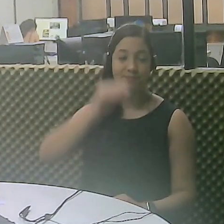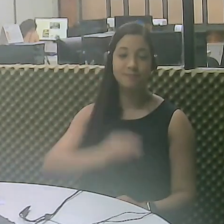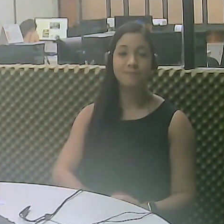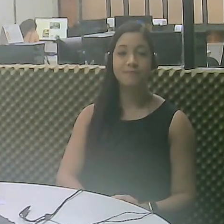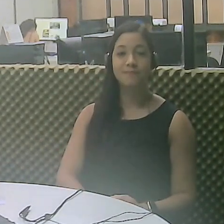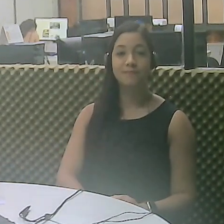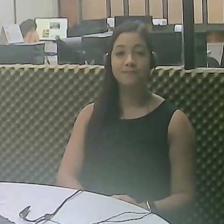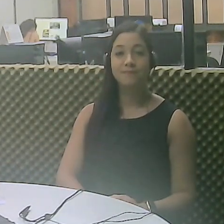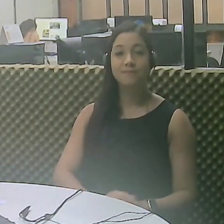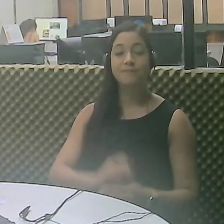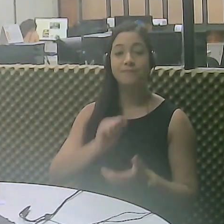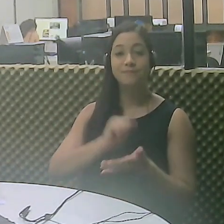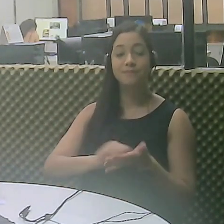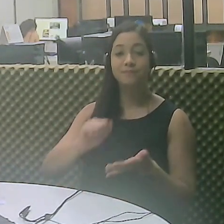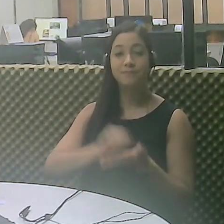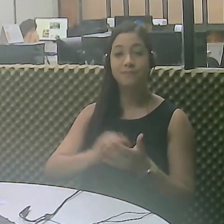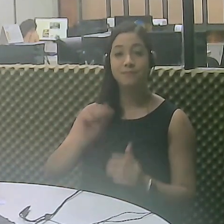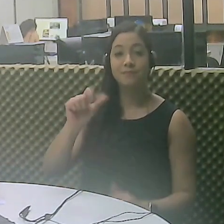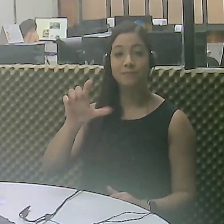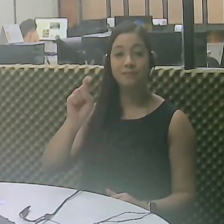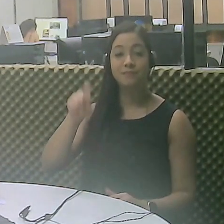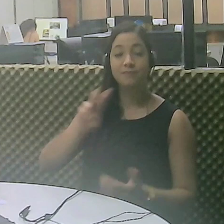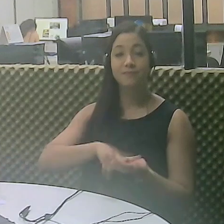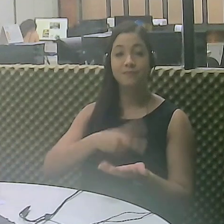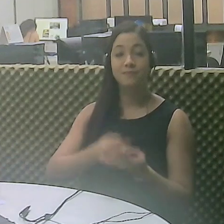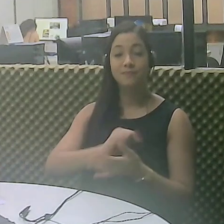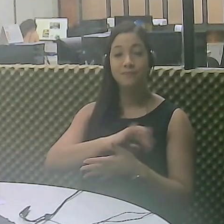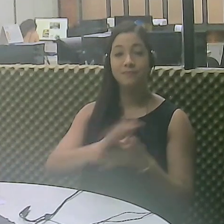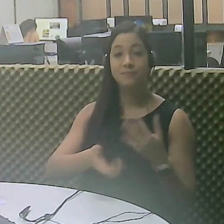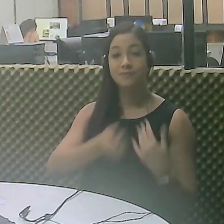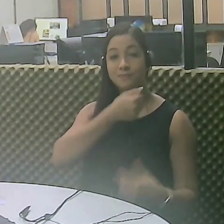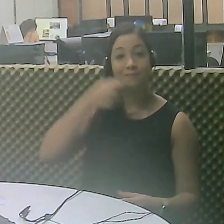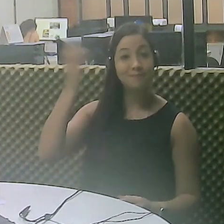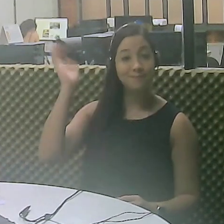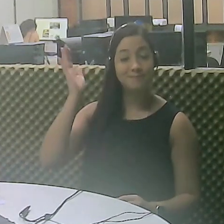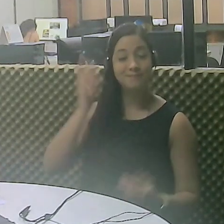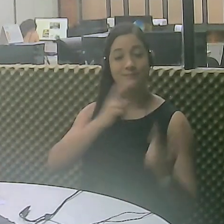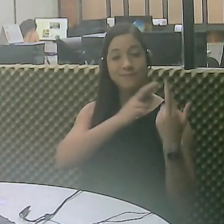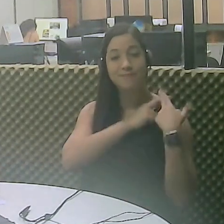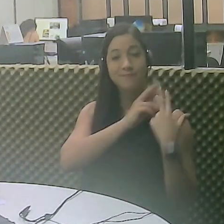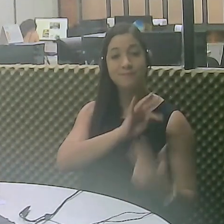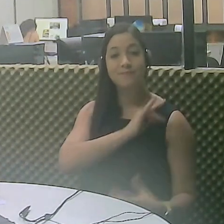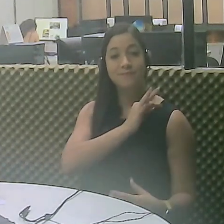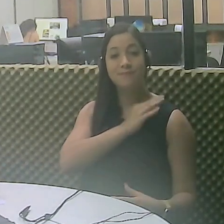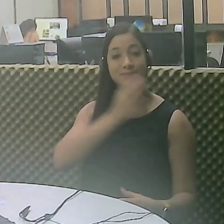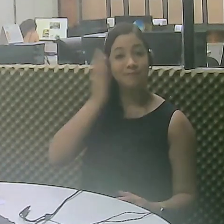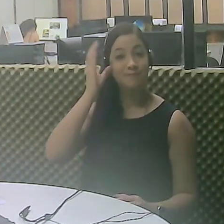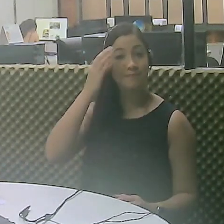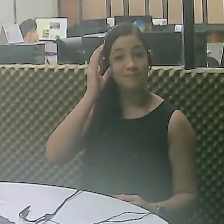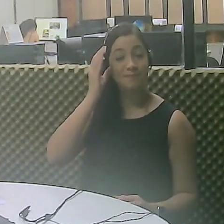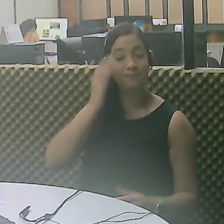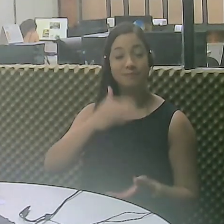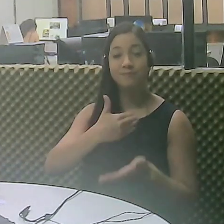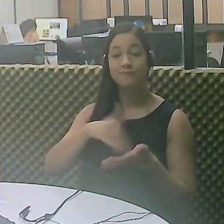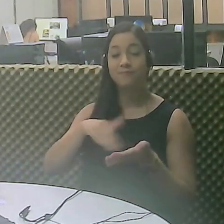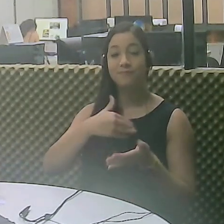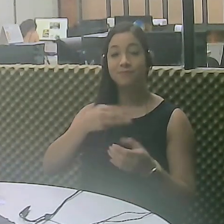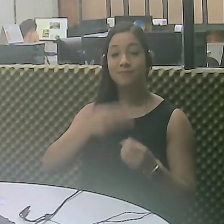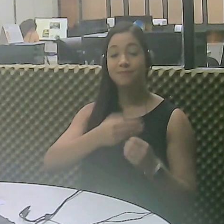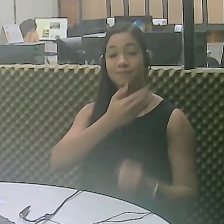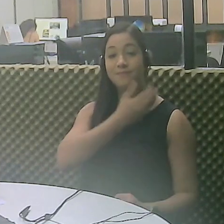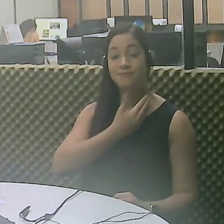sua audiência. Edição de Alex Rocha. Tradução em Libras, Amanda Valentim. Responsável técnico, Cristiano